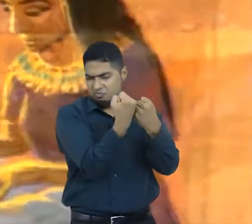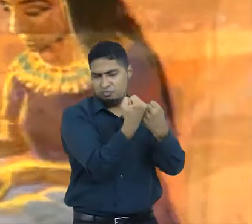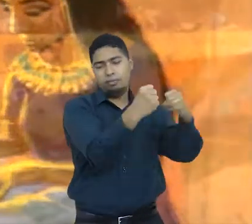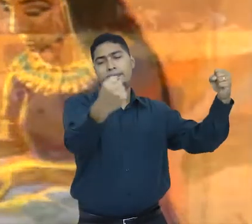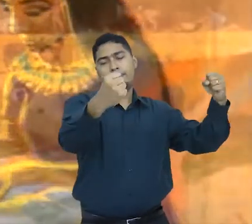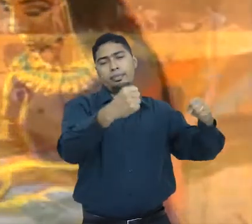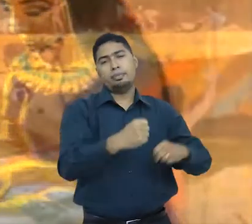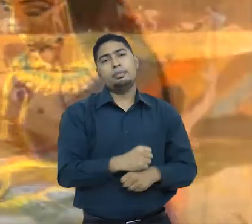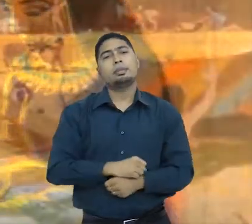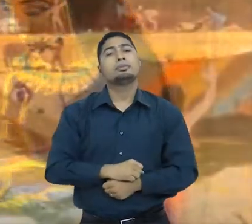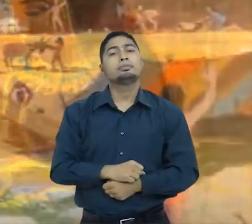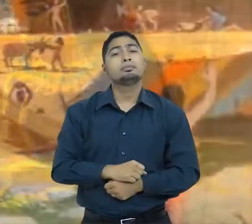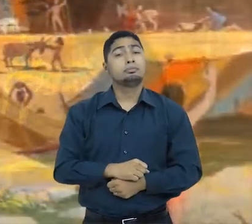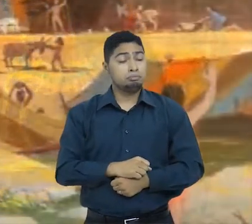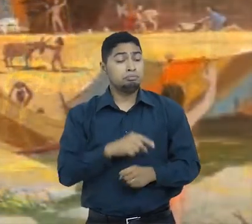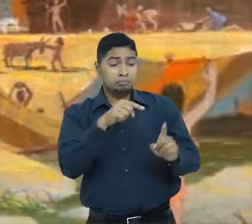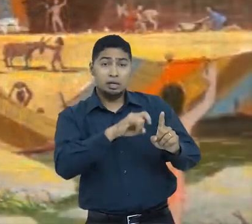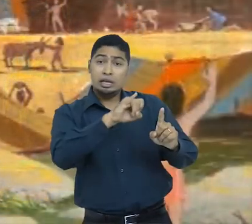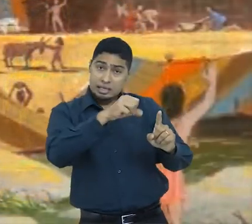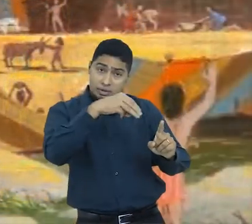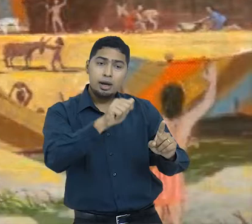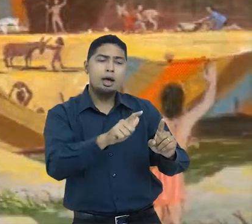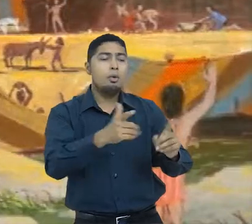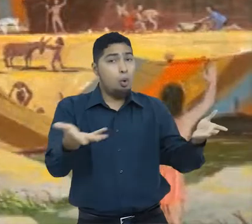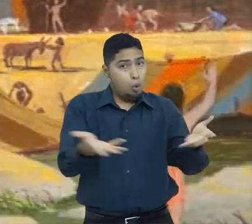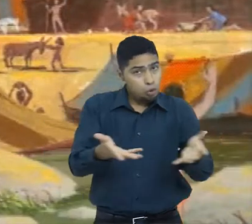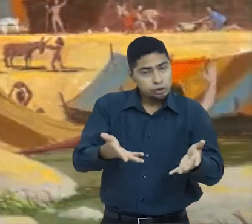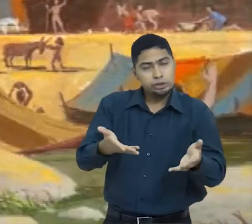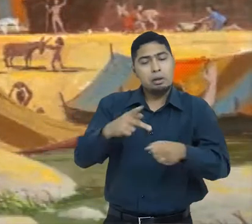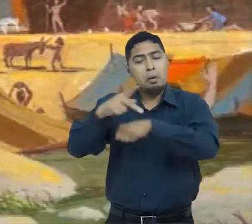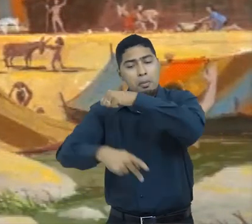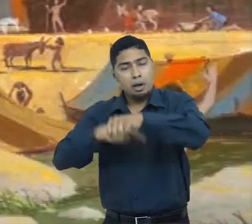nação. Ismael deu origem aos países árabes.